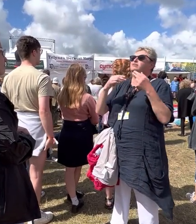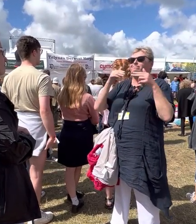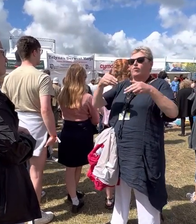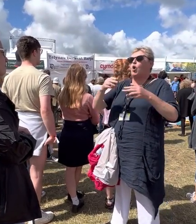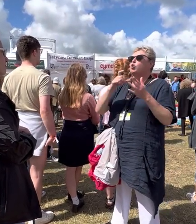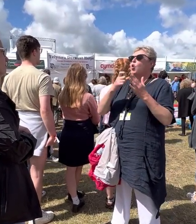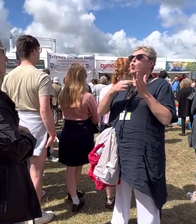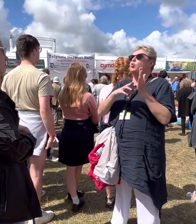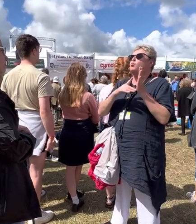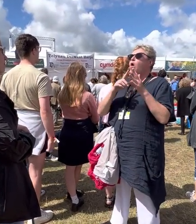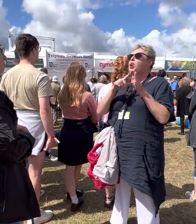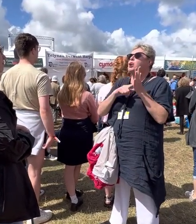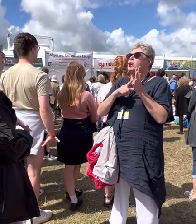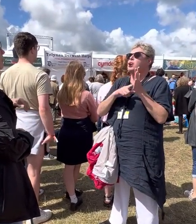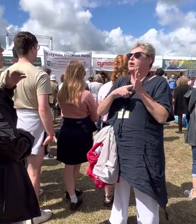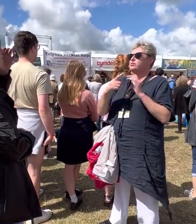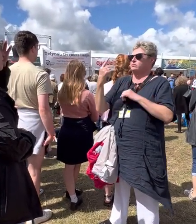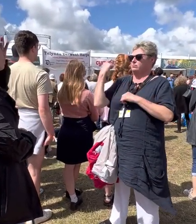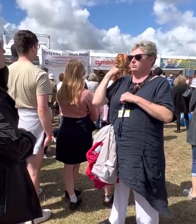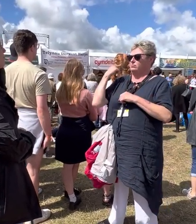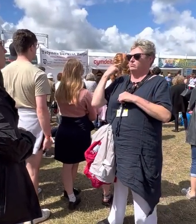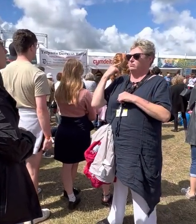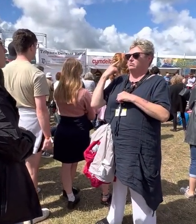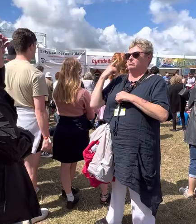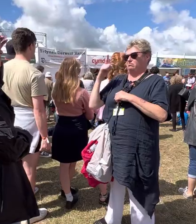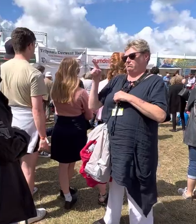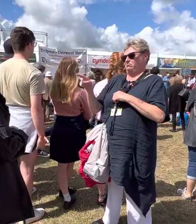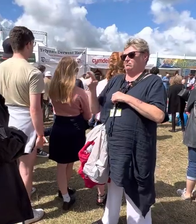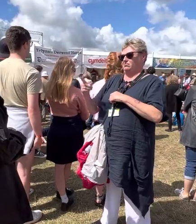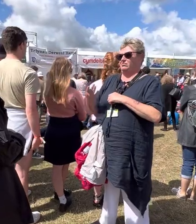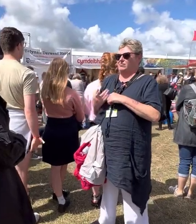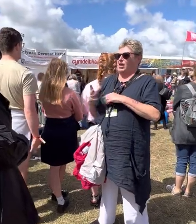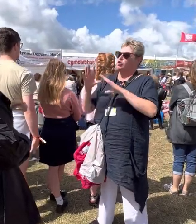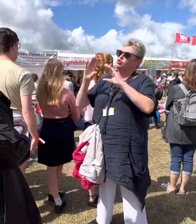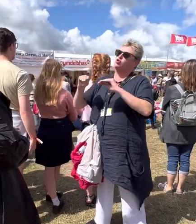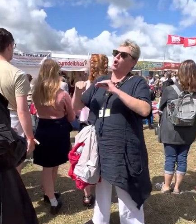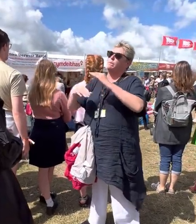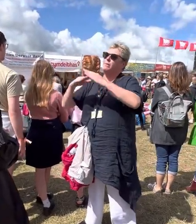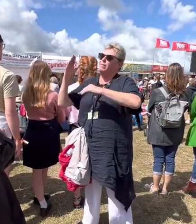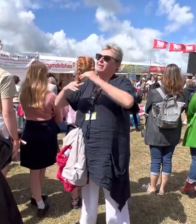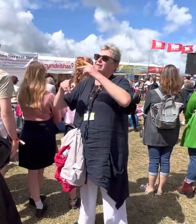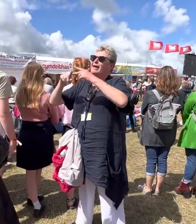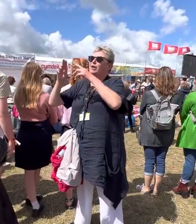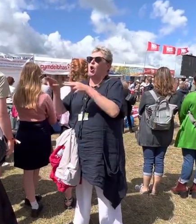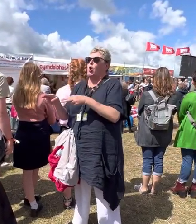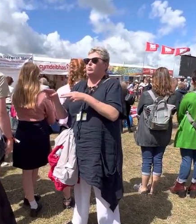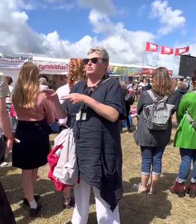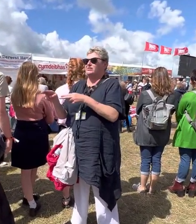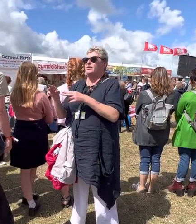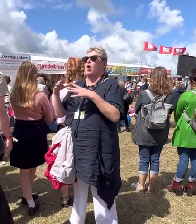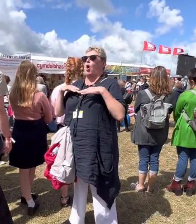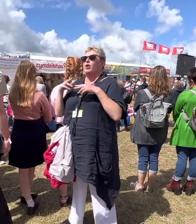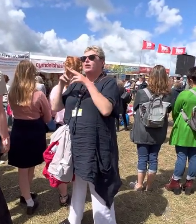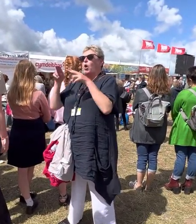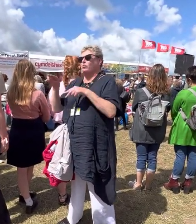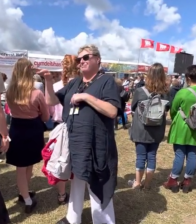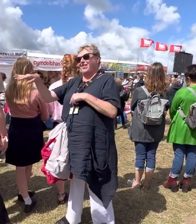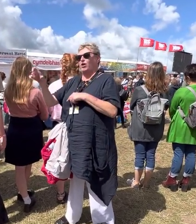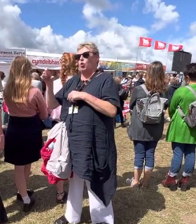Mehefin, pleidleisiodd Cyngor Dinas Brighton dros wahardd adeiladu ar gartrefi a llety gwyliau newydd. A doedd hynny ar